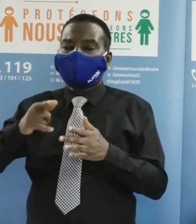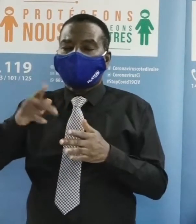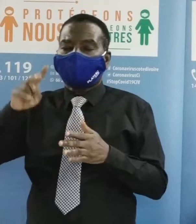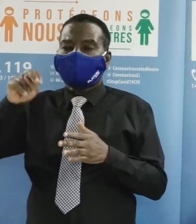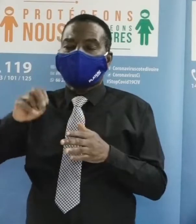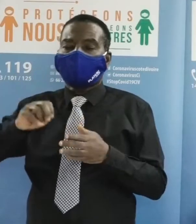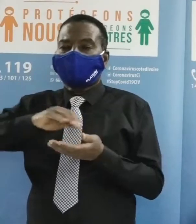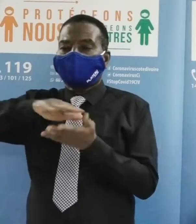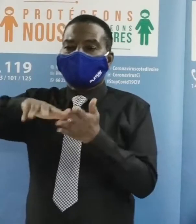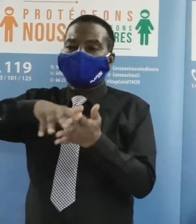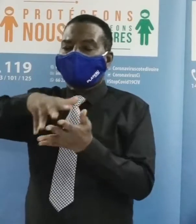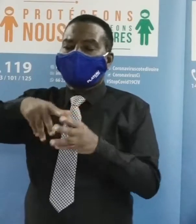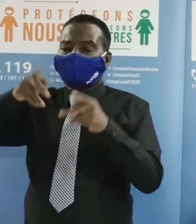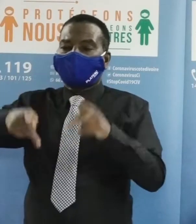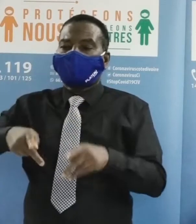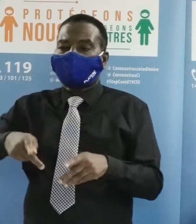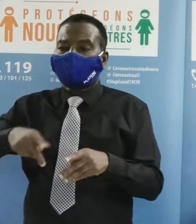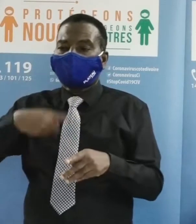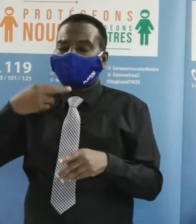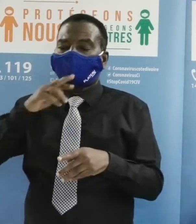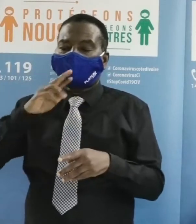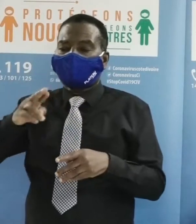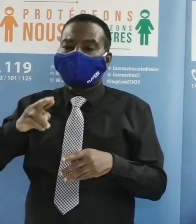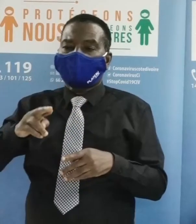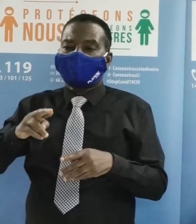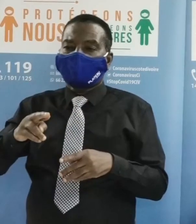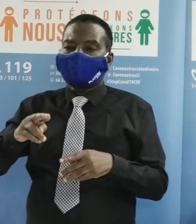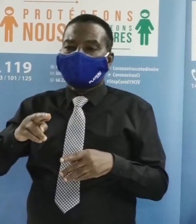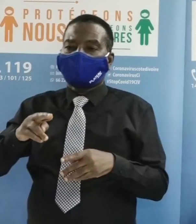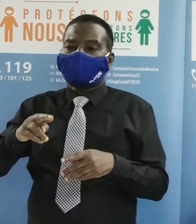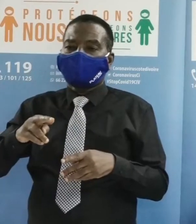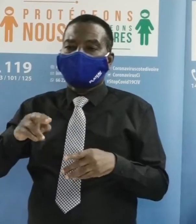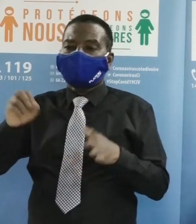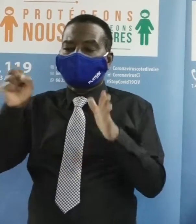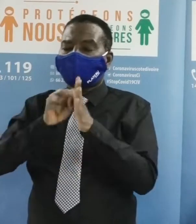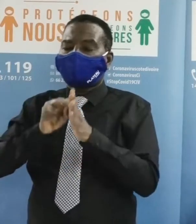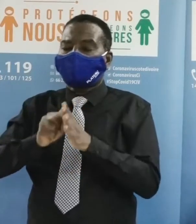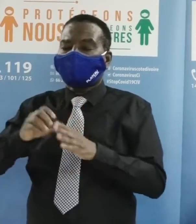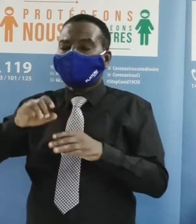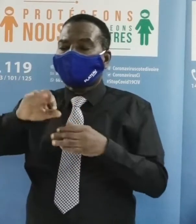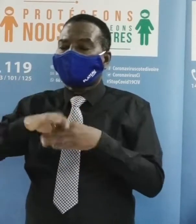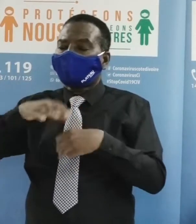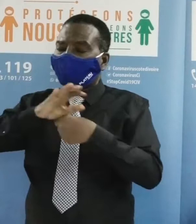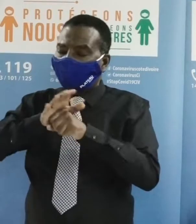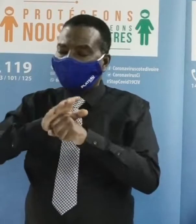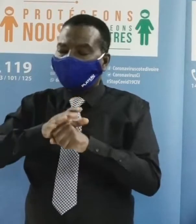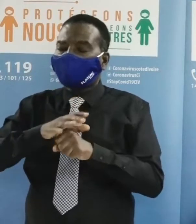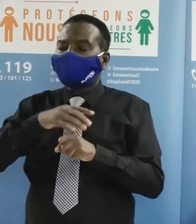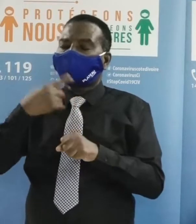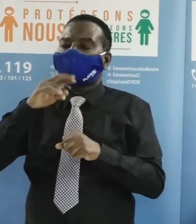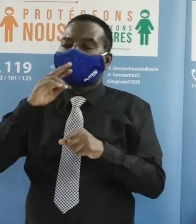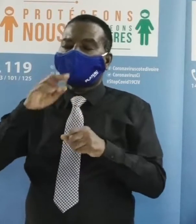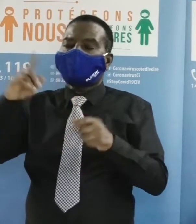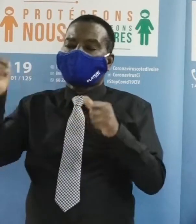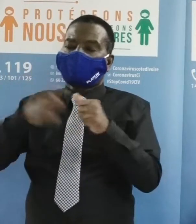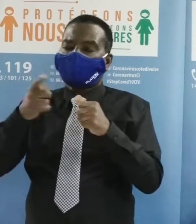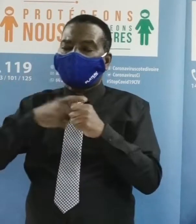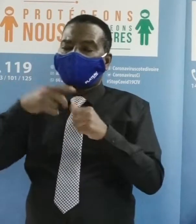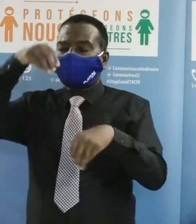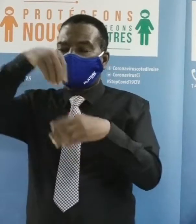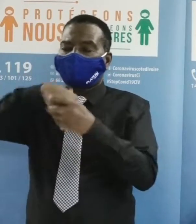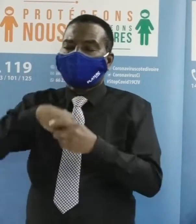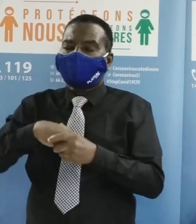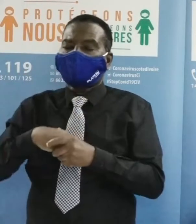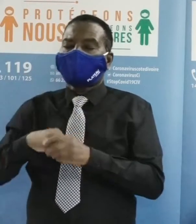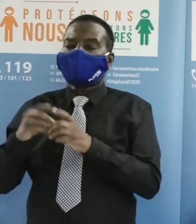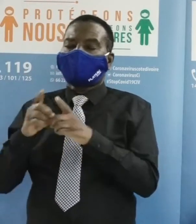un ciblage des personnes des personnes qui sont dans l'es5 évocateur du coup vite et le sujet contact qui sont prioritaires dans le